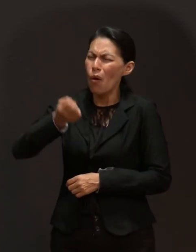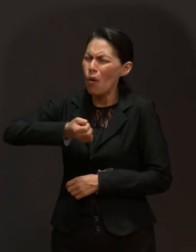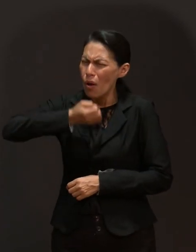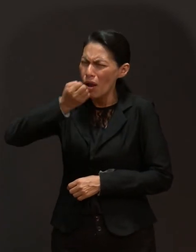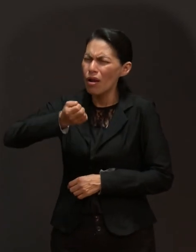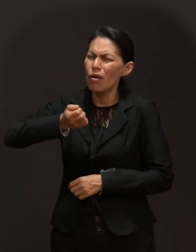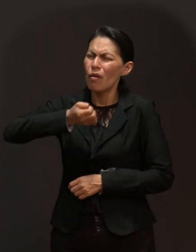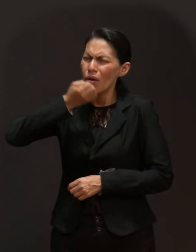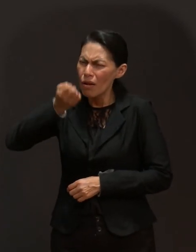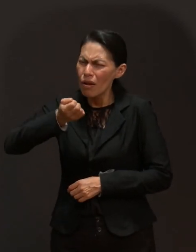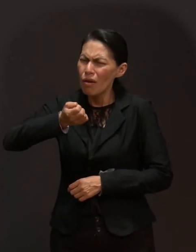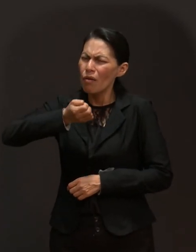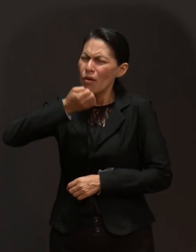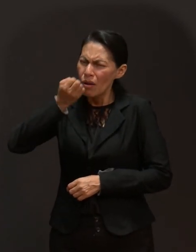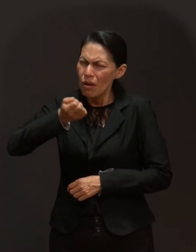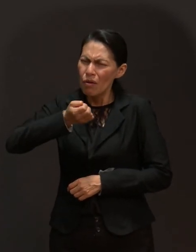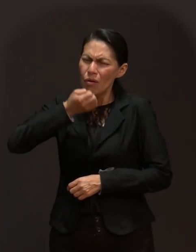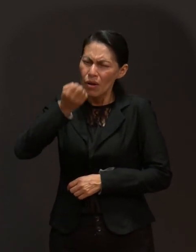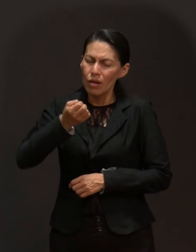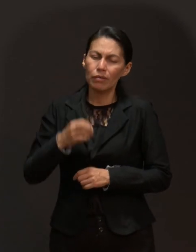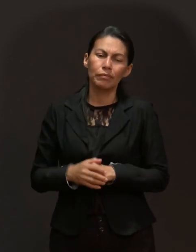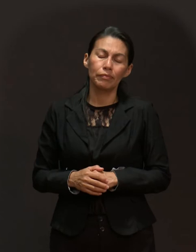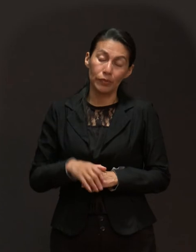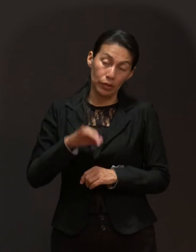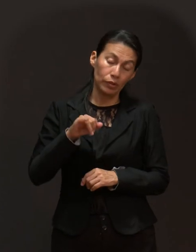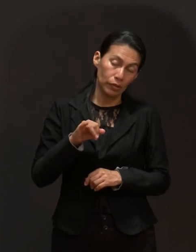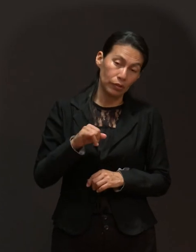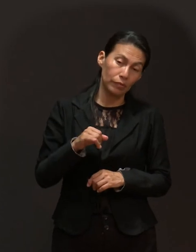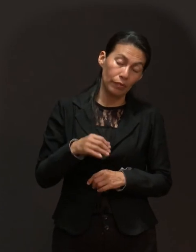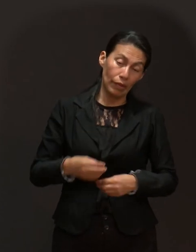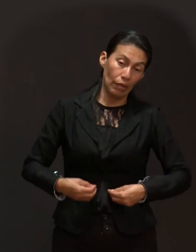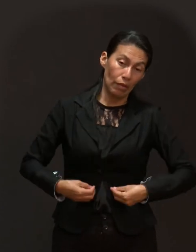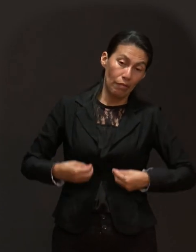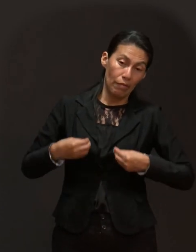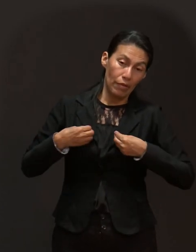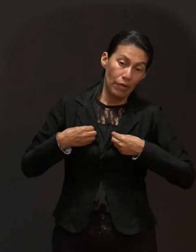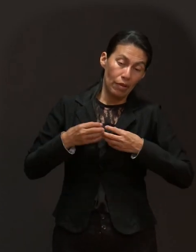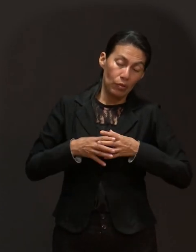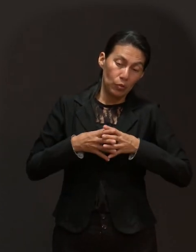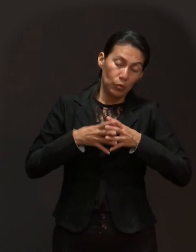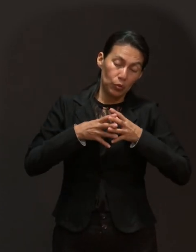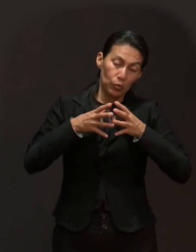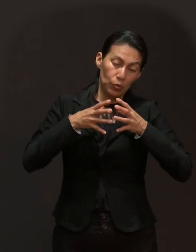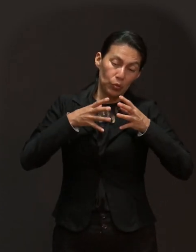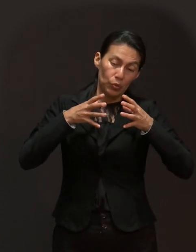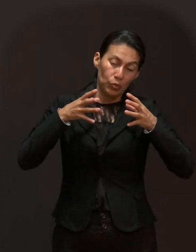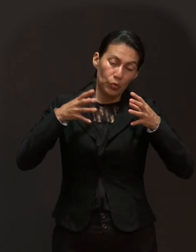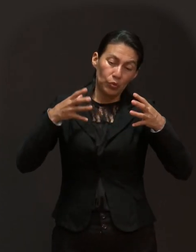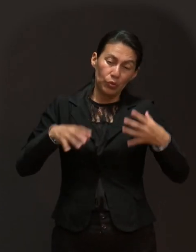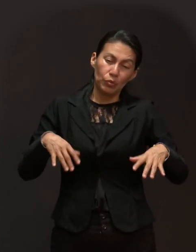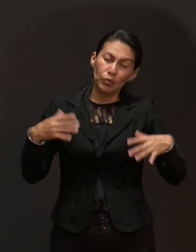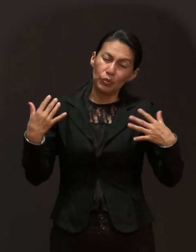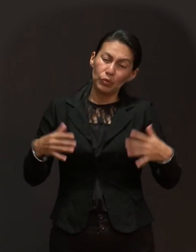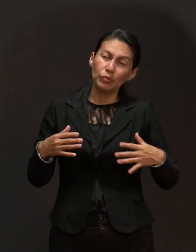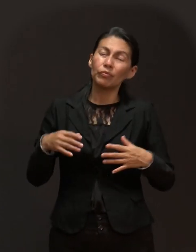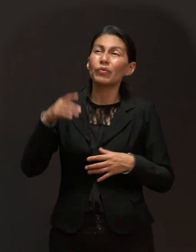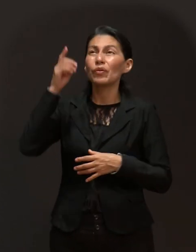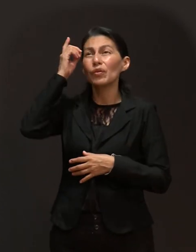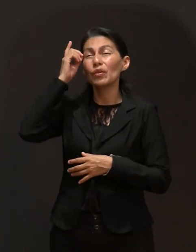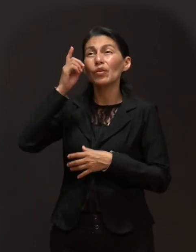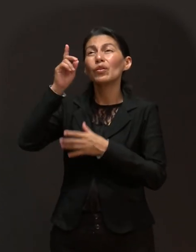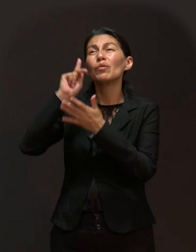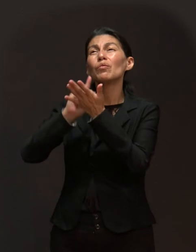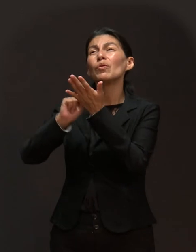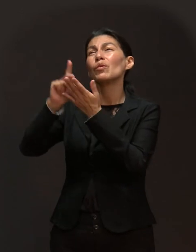deberíamos orar para todo si porque la vida llega a ser el desarrollo el simple